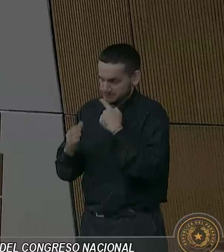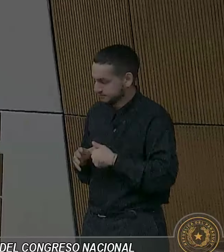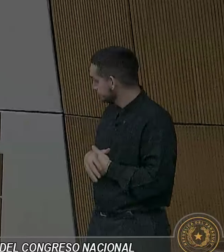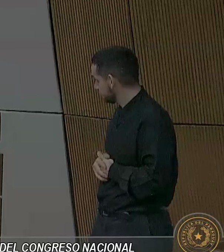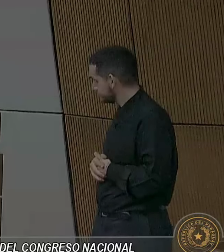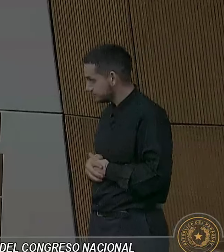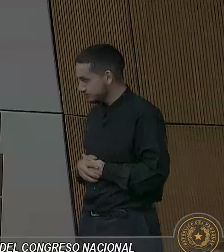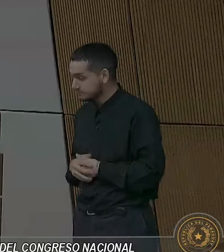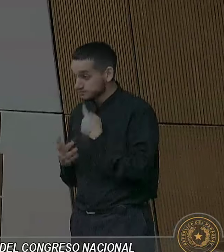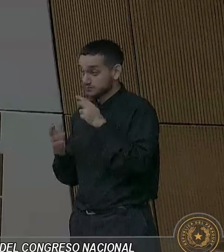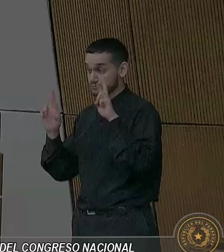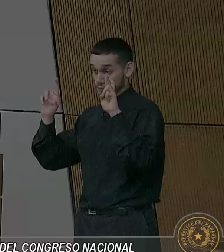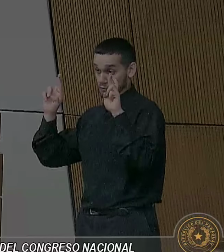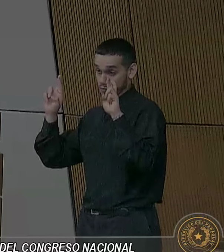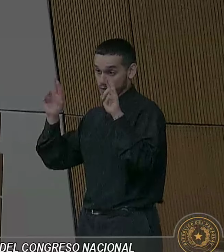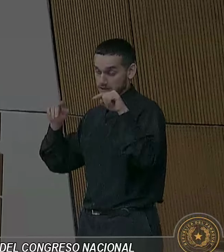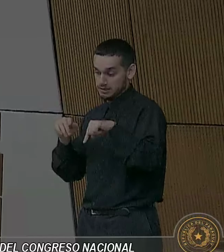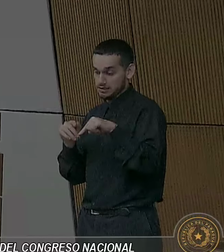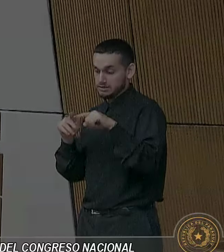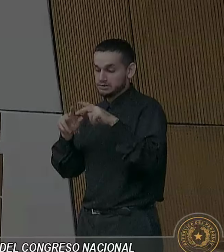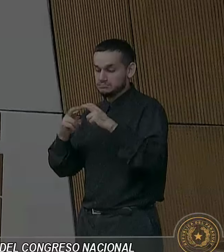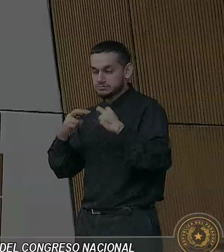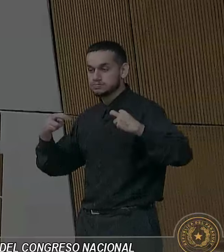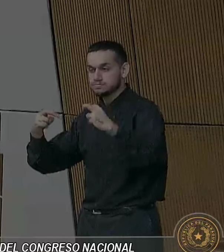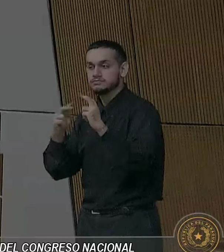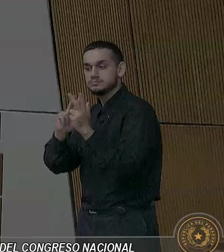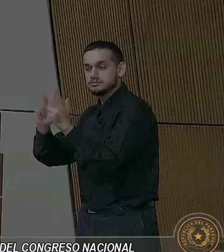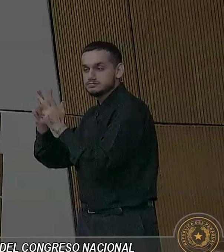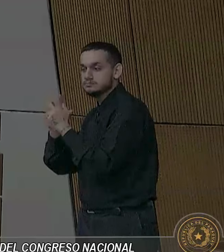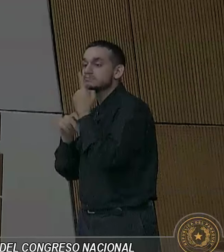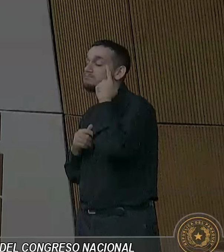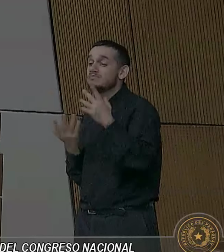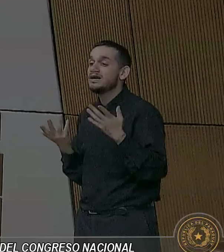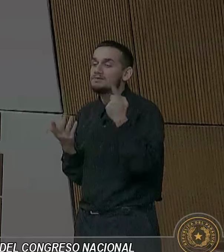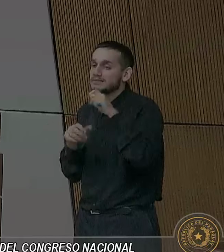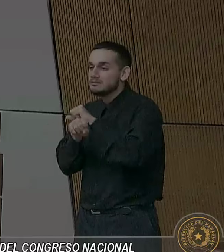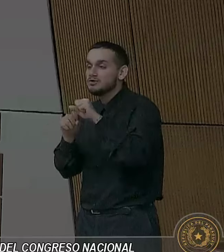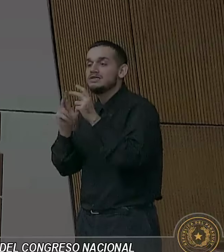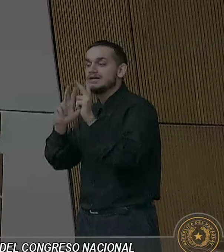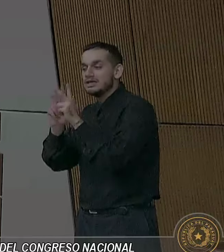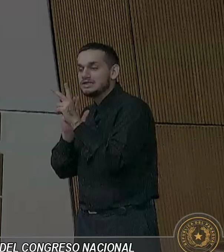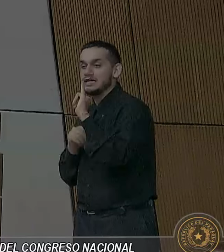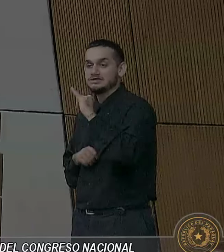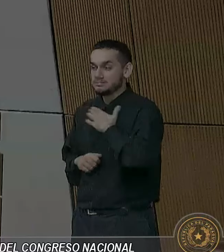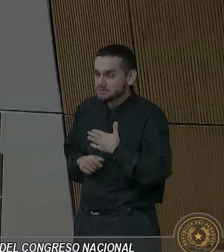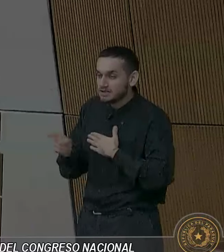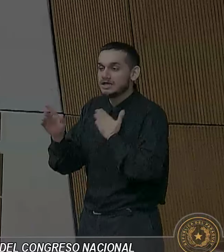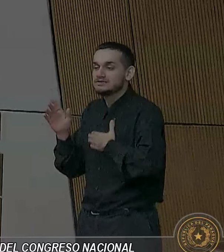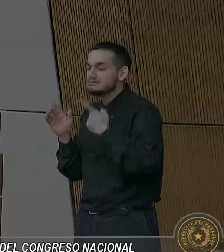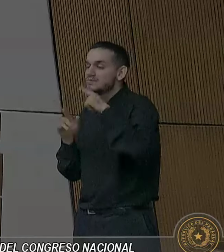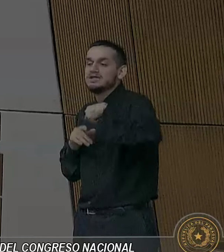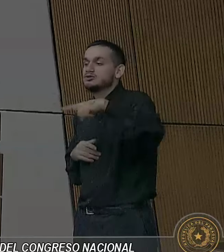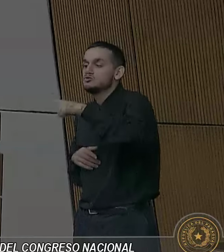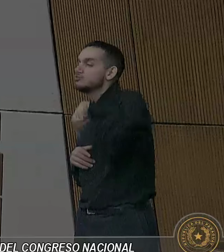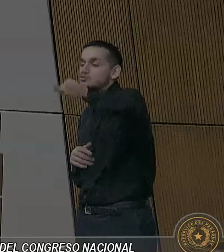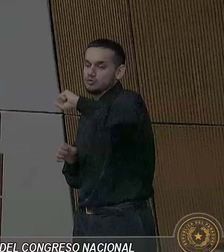Como se dice, ojalá que este conversatorio sea para que podamos ser beneficiados todos,